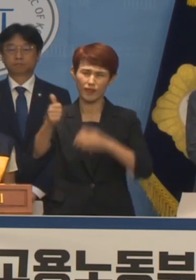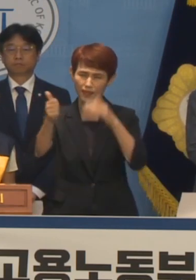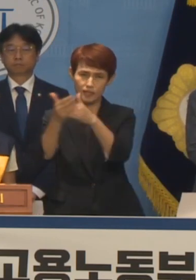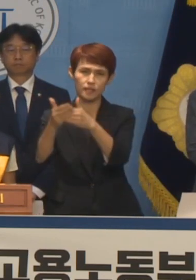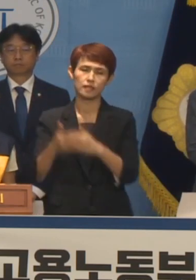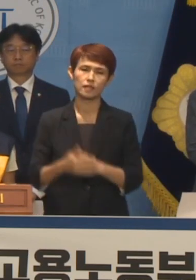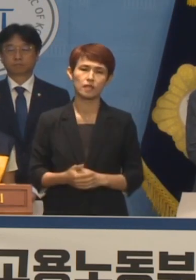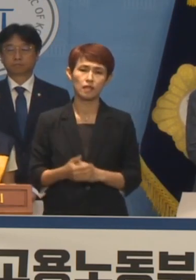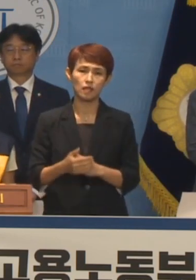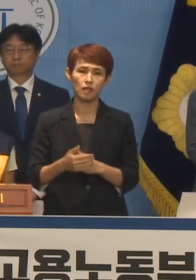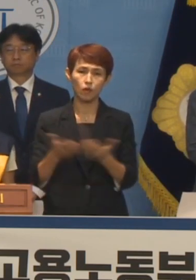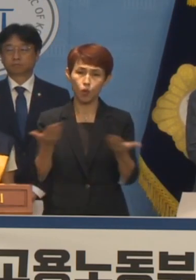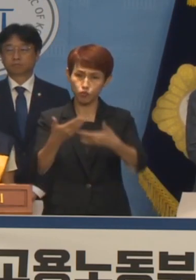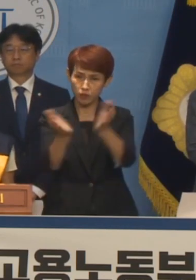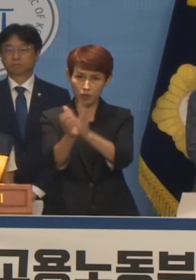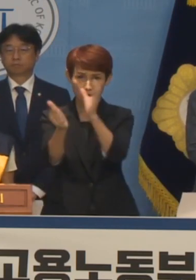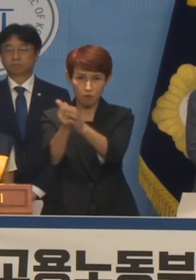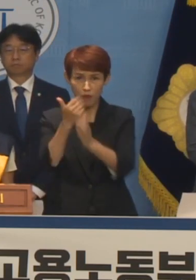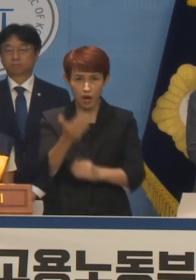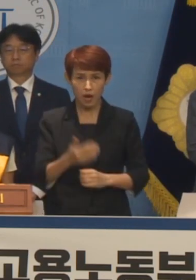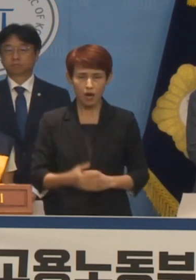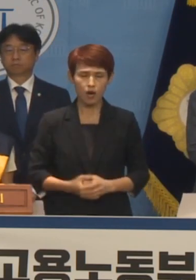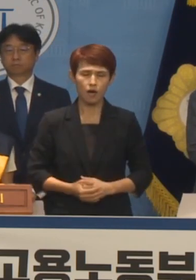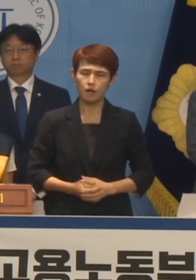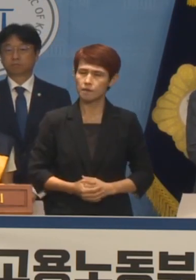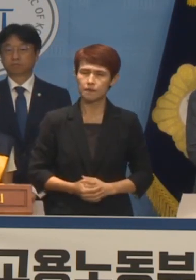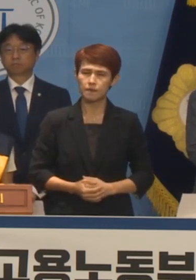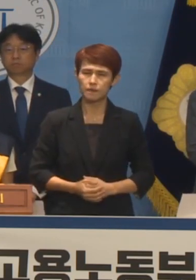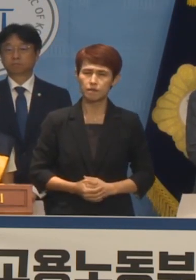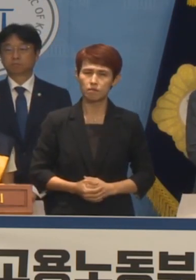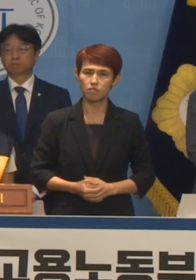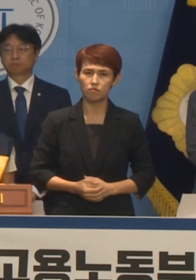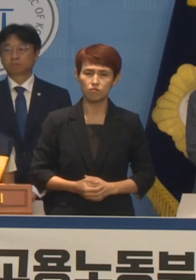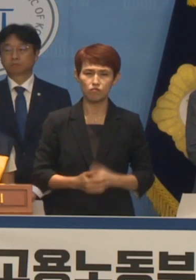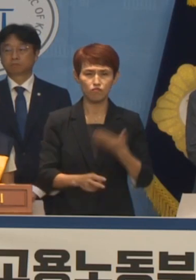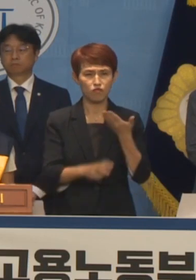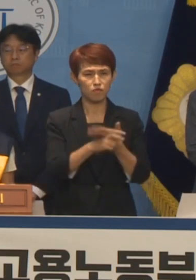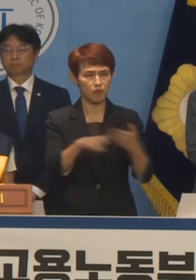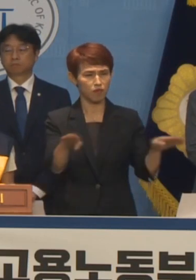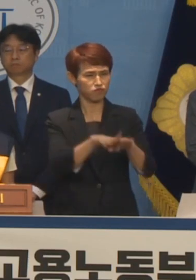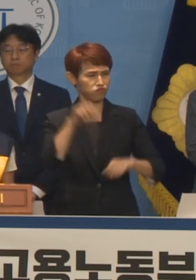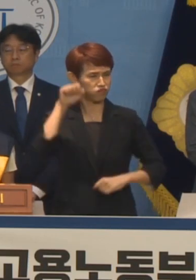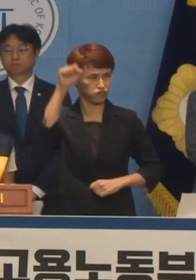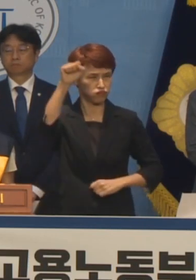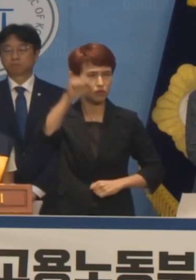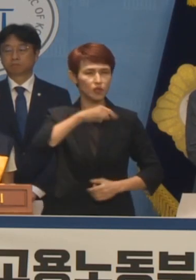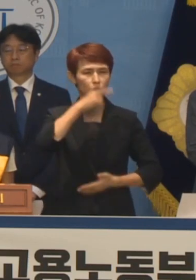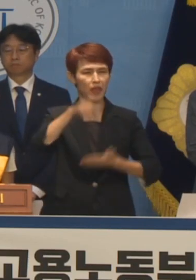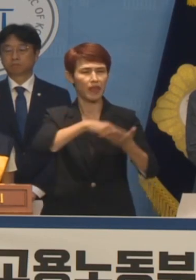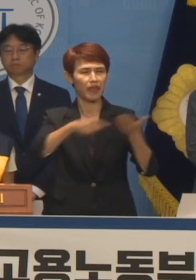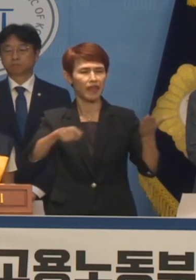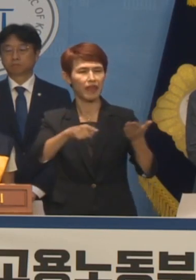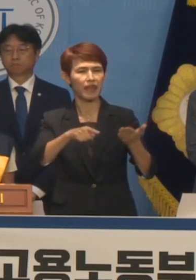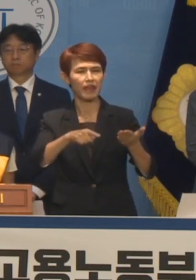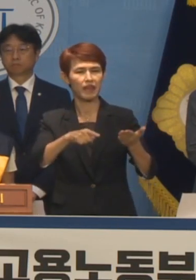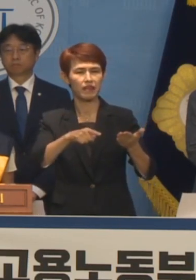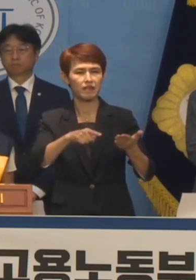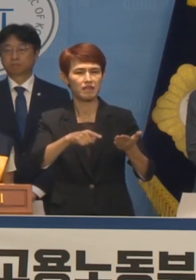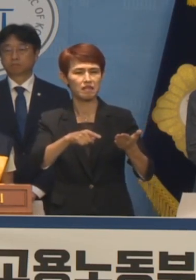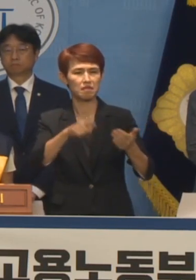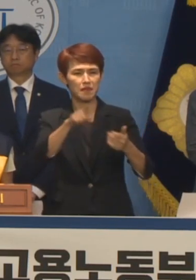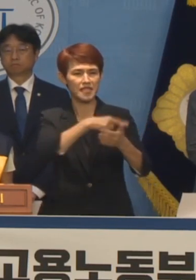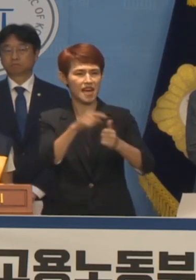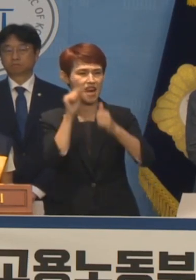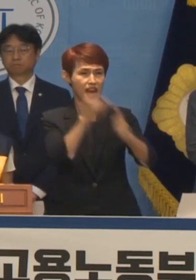장관이라니 불법 파업엔 손배 폭탄이 특효약이라는 막말을 통해 자신이 어떤 바이러스